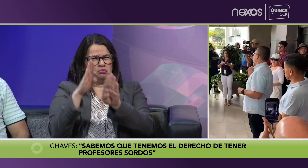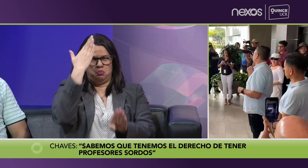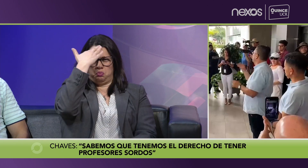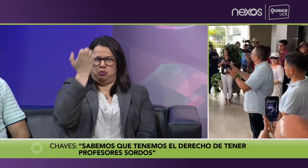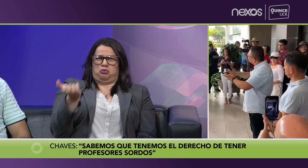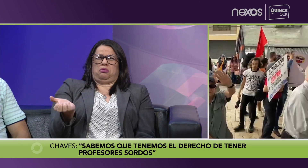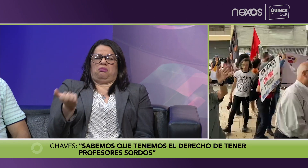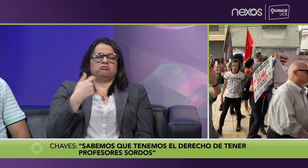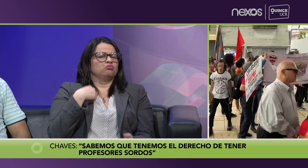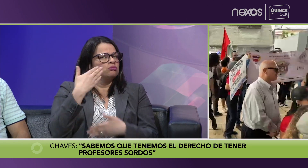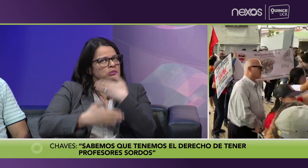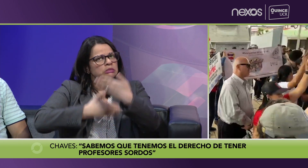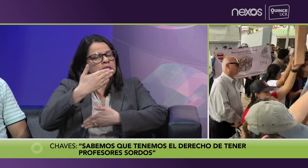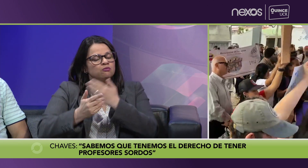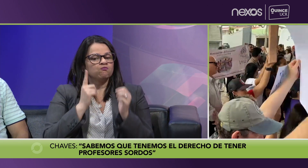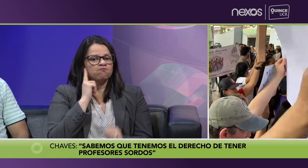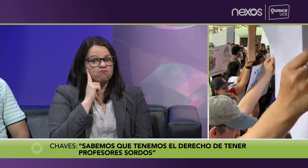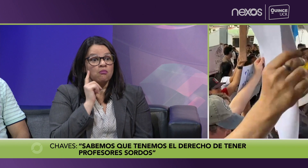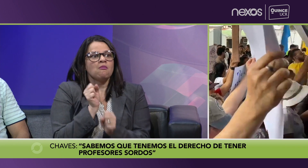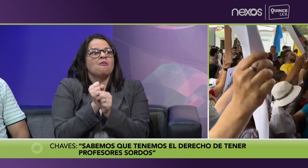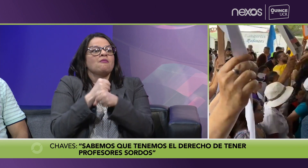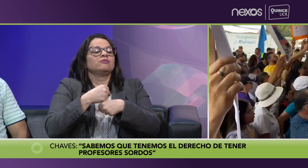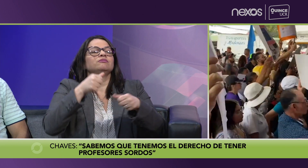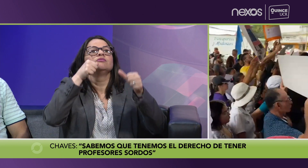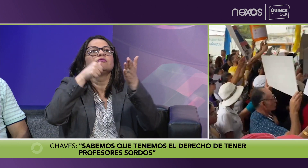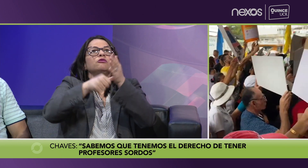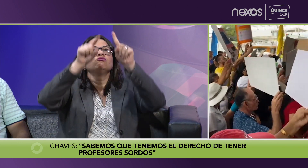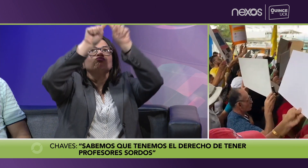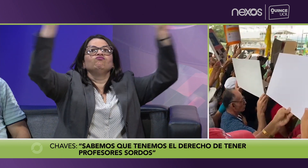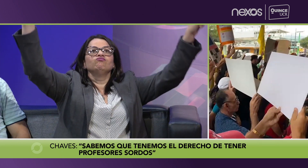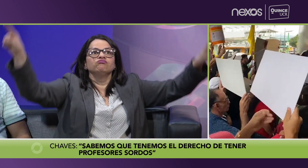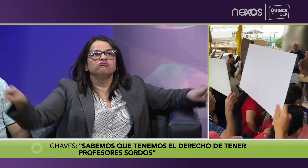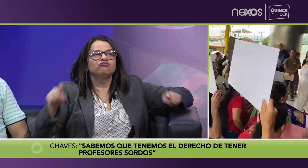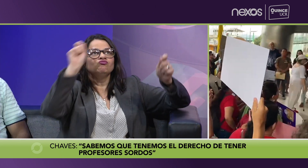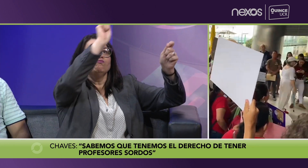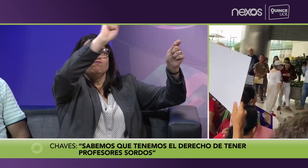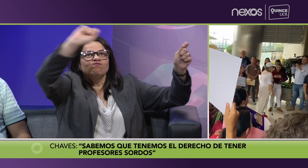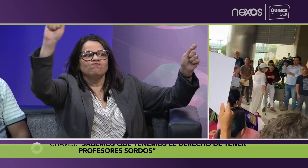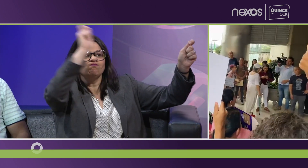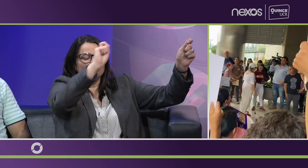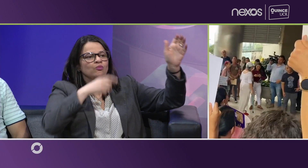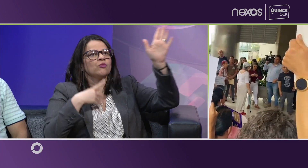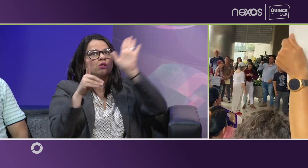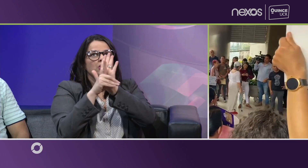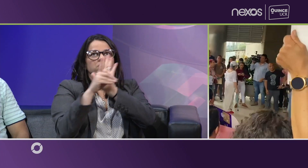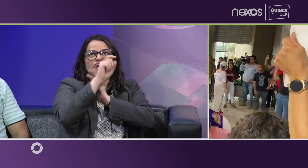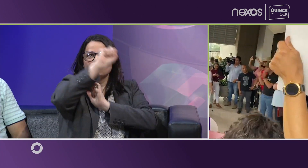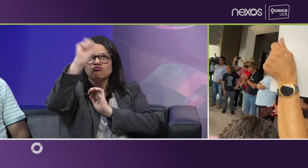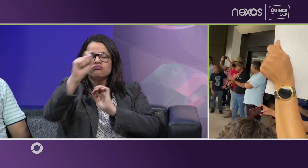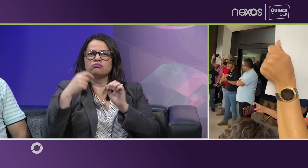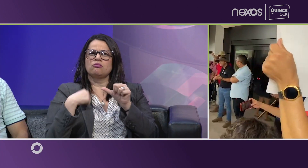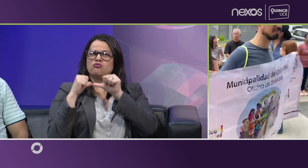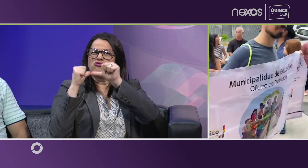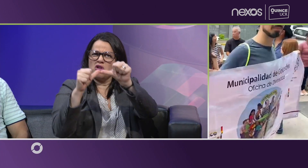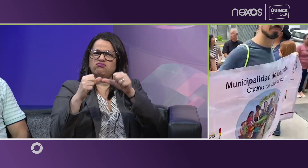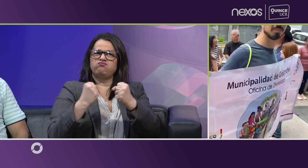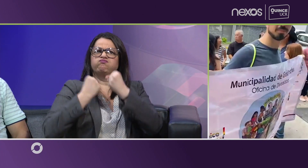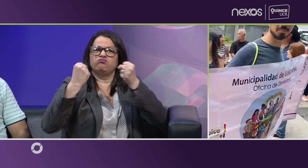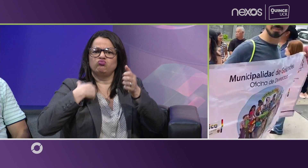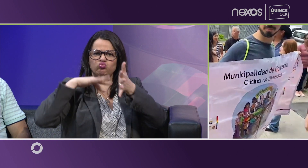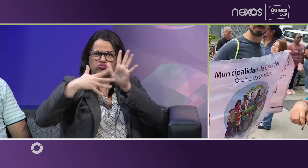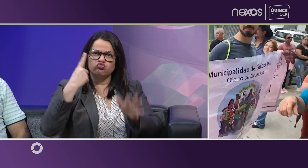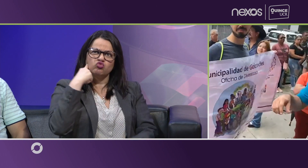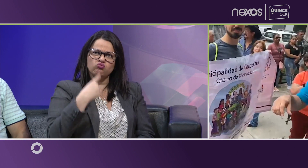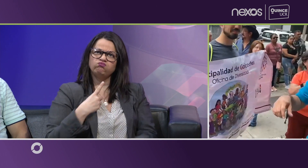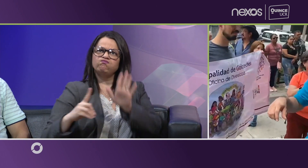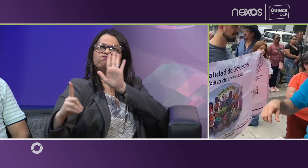profesores sordos. Entonces, ¿por qué ahora nos cierran? Entonces, ya hicimos pancartas, escribimos